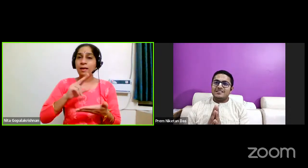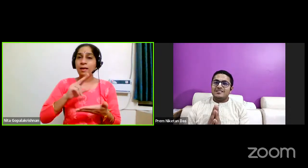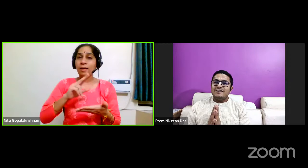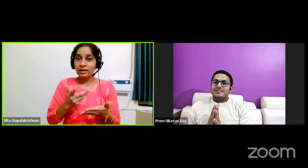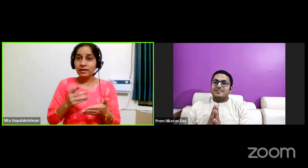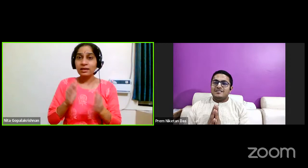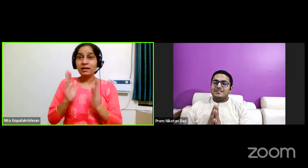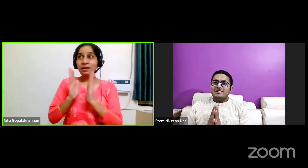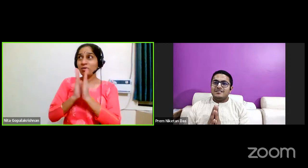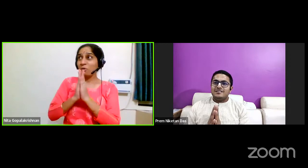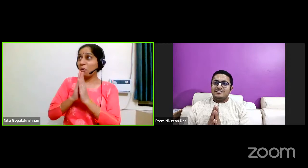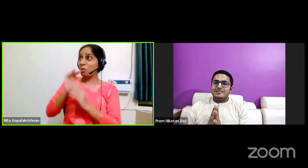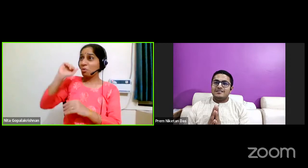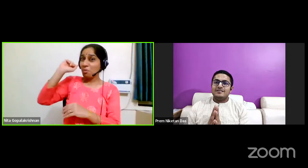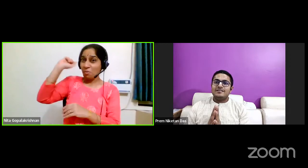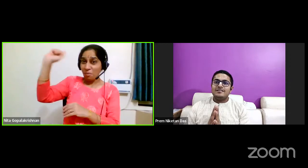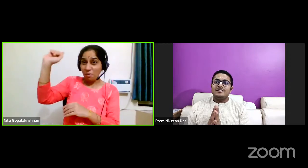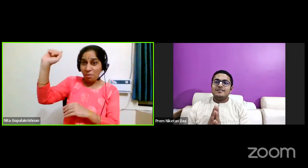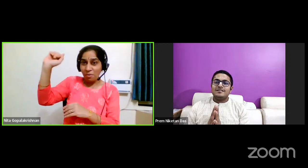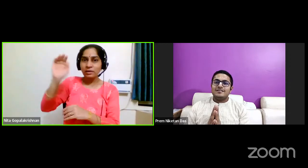गीत,